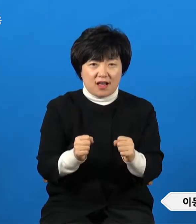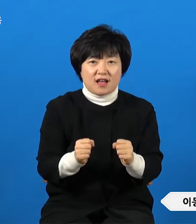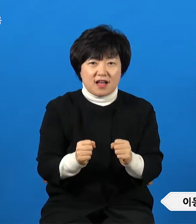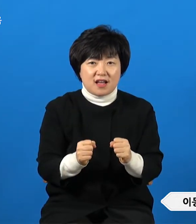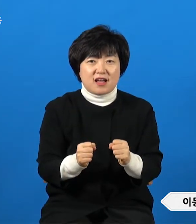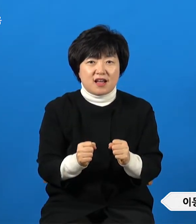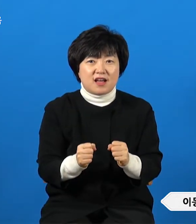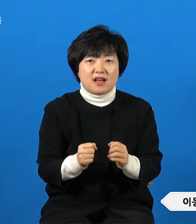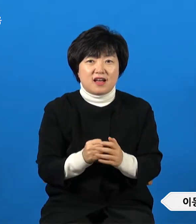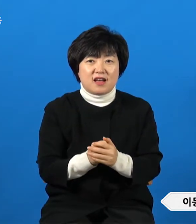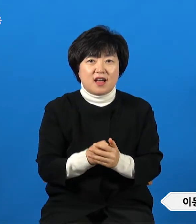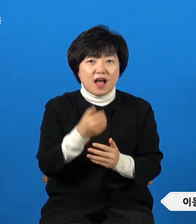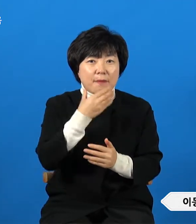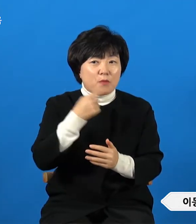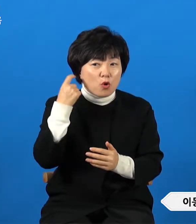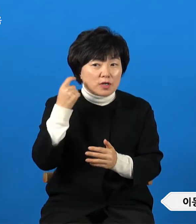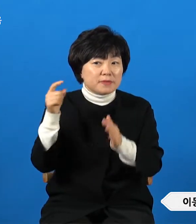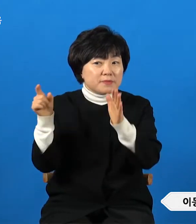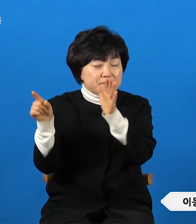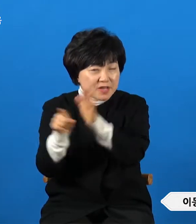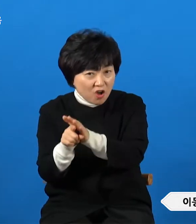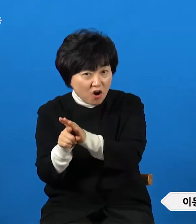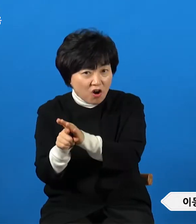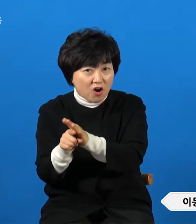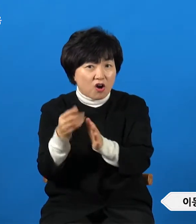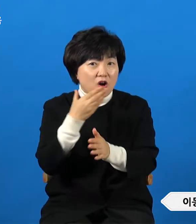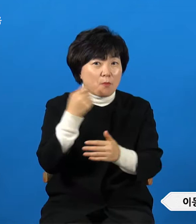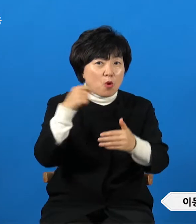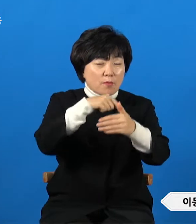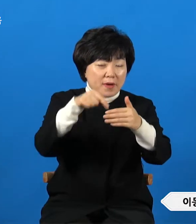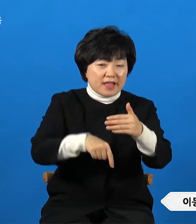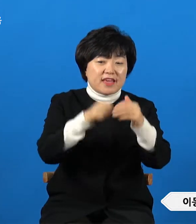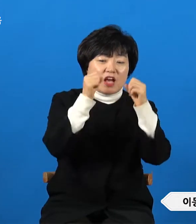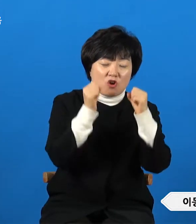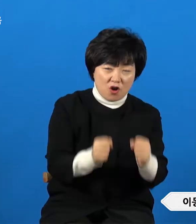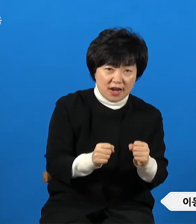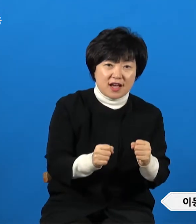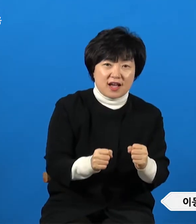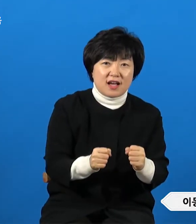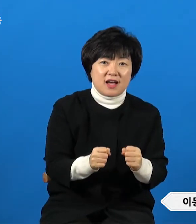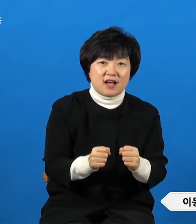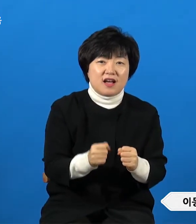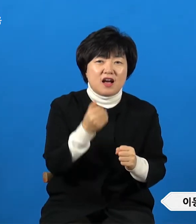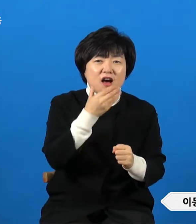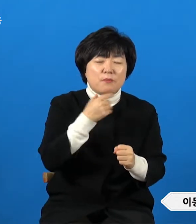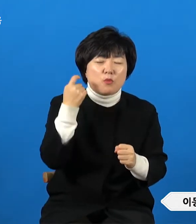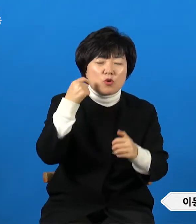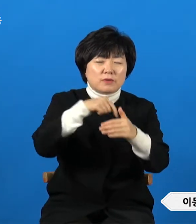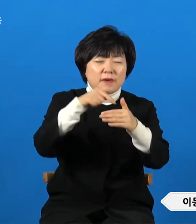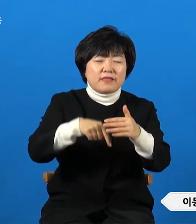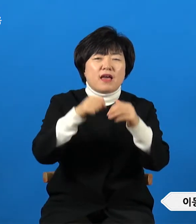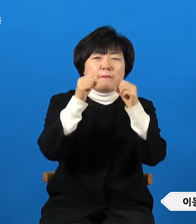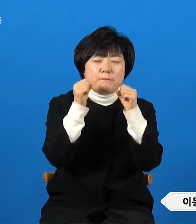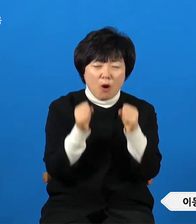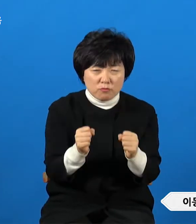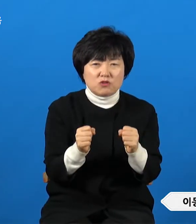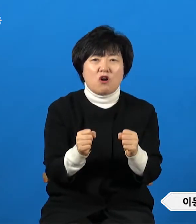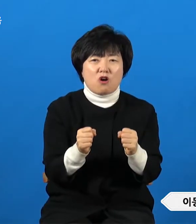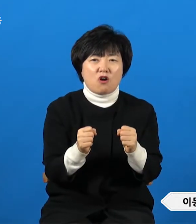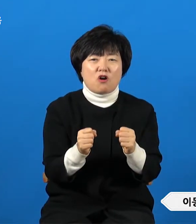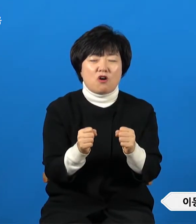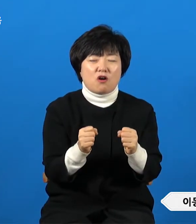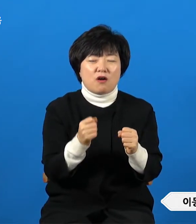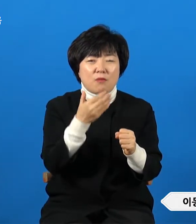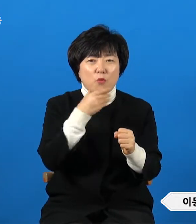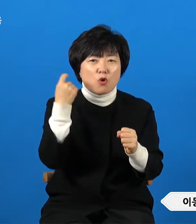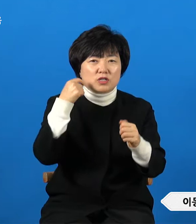네, 복음을 믿을 뿐만 아니라 복음 안에 거해야 된다고, 복음 안에 머물러 있어야 된다고, 복음 안에 살아야